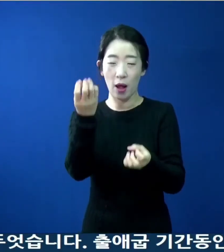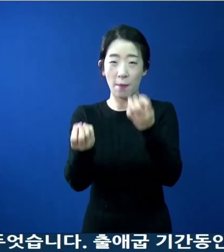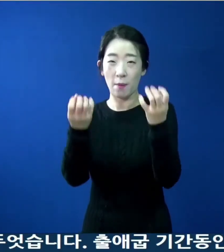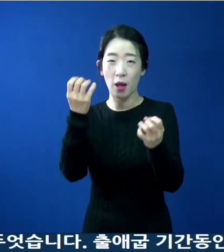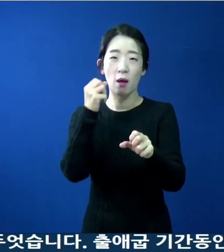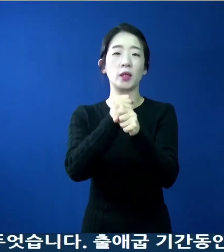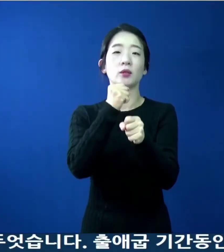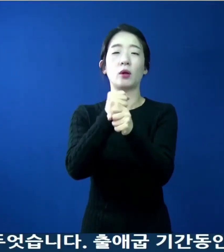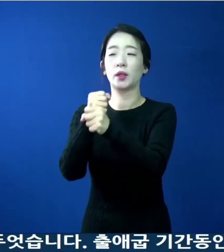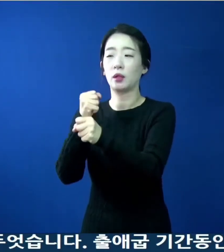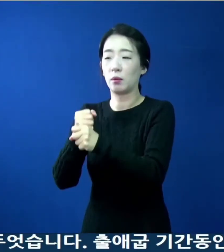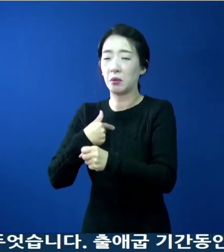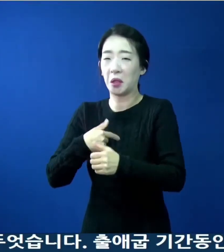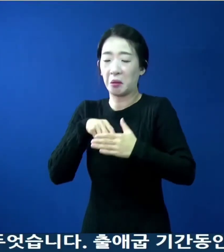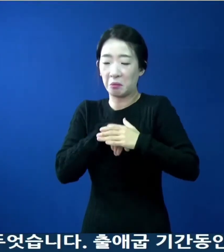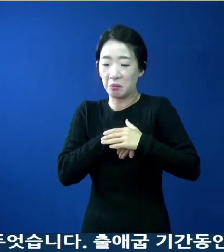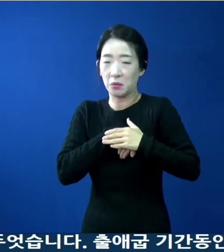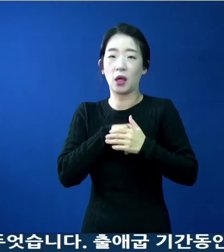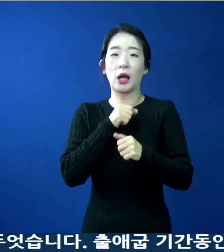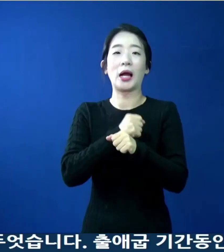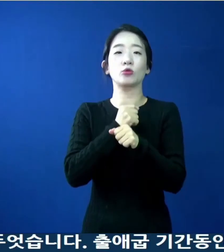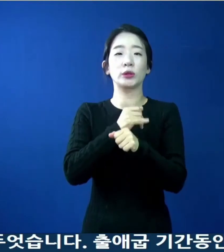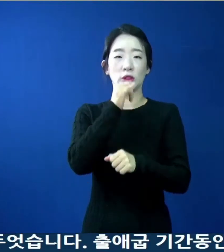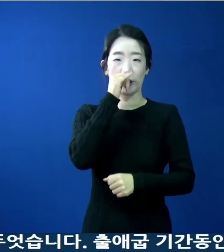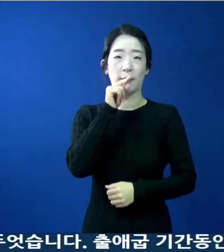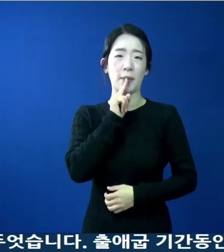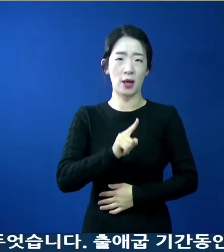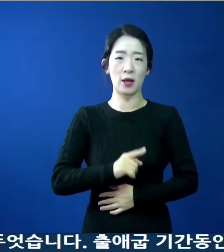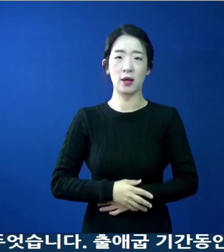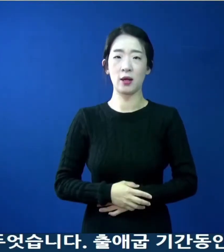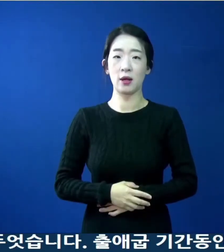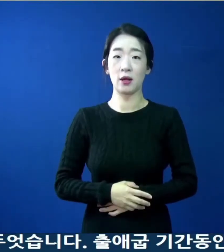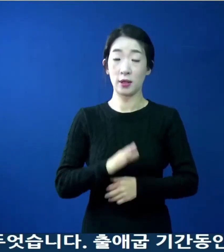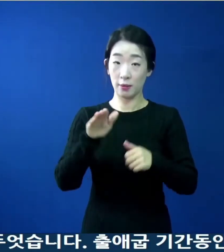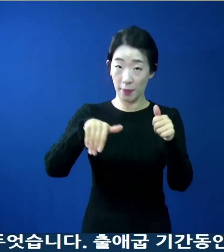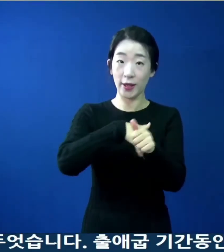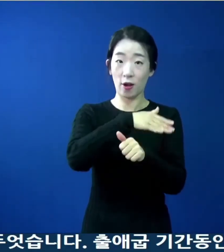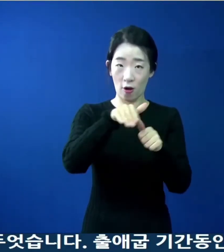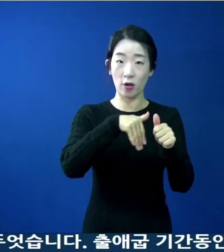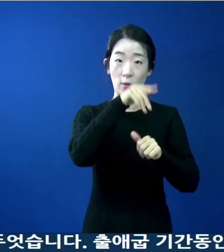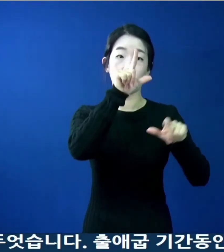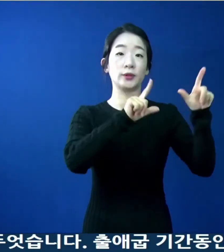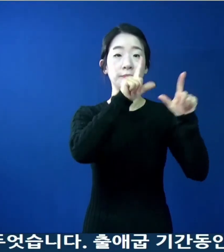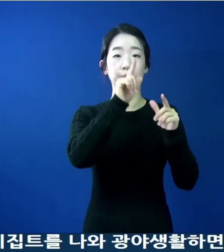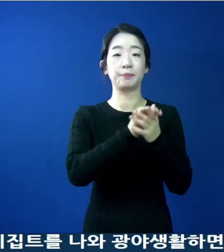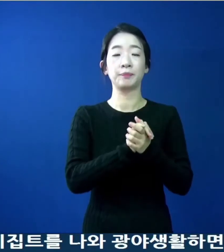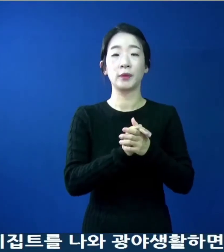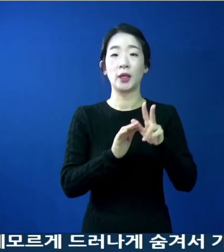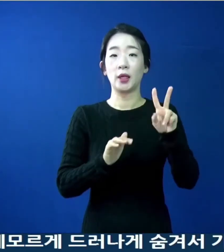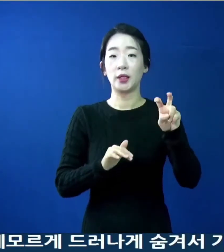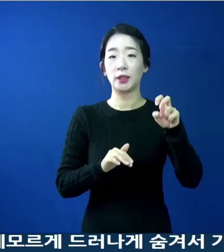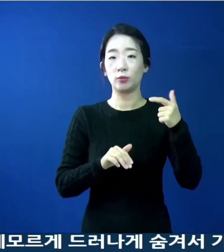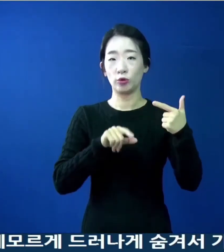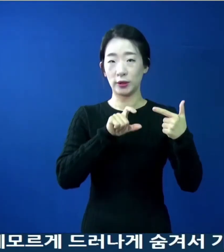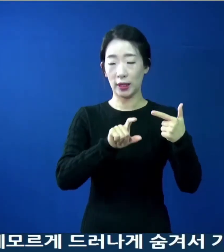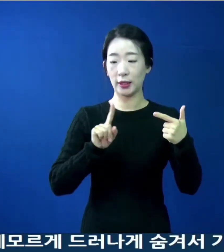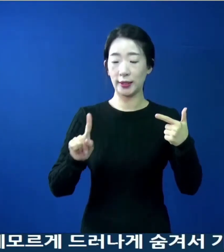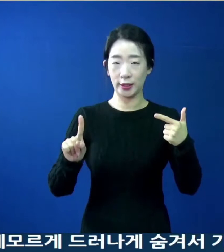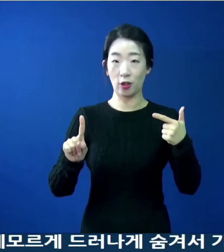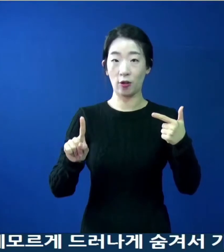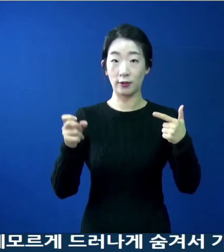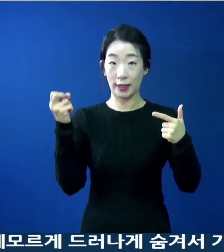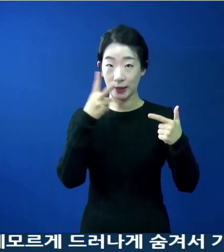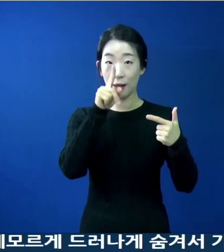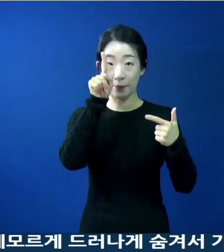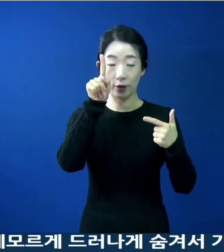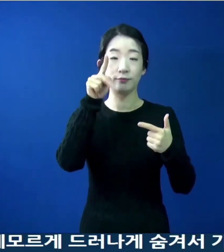사실이에요. 이것이 당시의 배경입니다. 또 하나 눈여겨볼 것이 있죠. 1절을 다시 한번 읽으시면서 눈으로 따라와